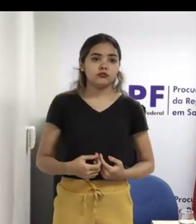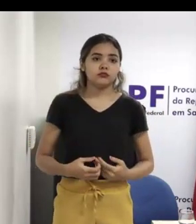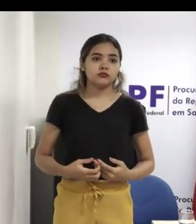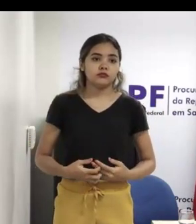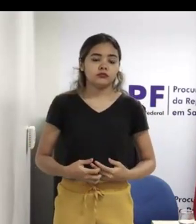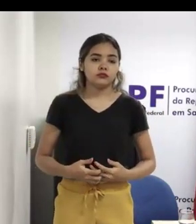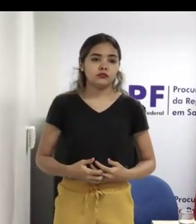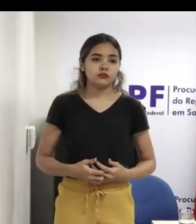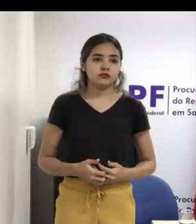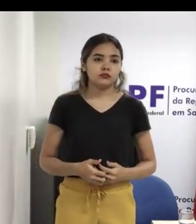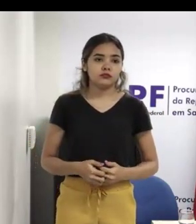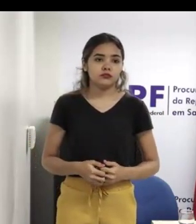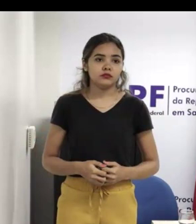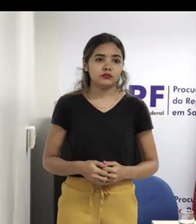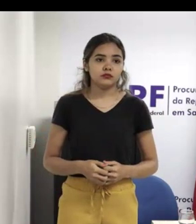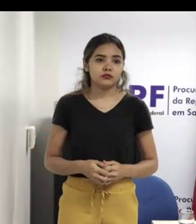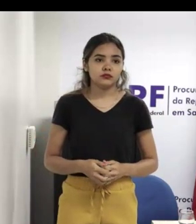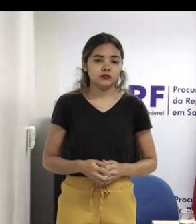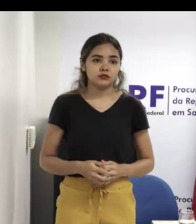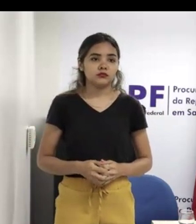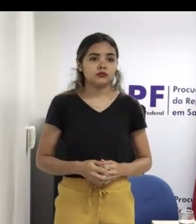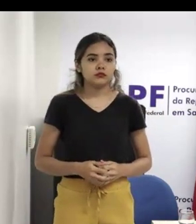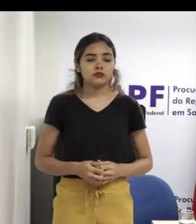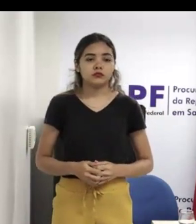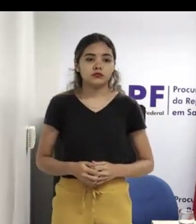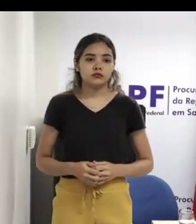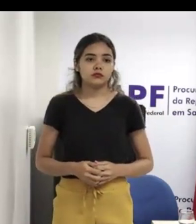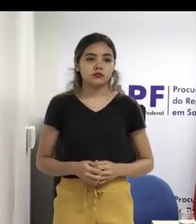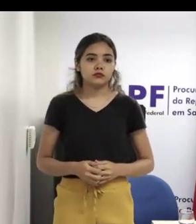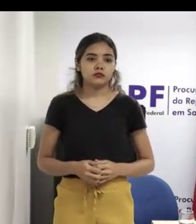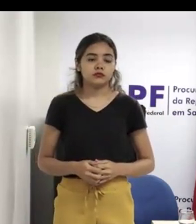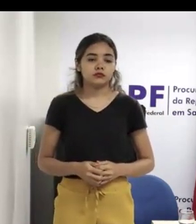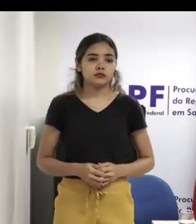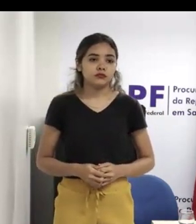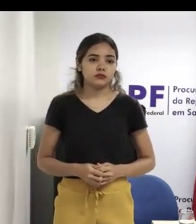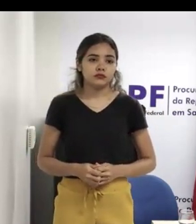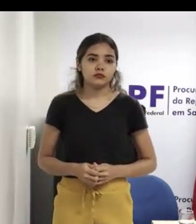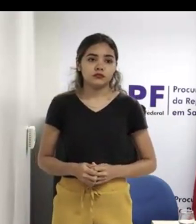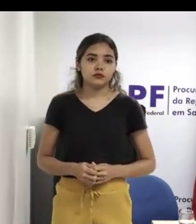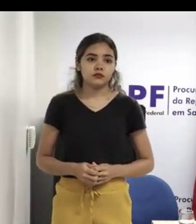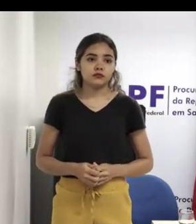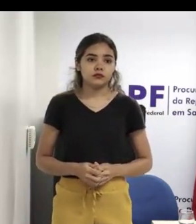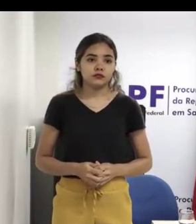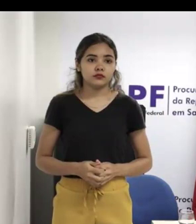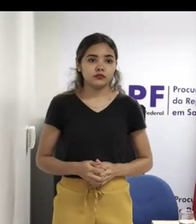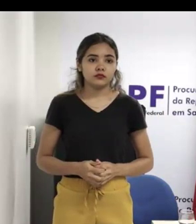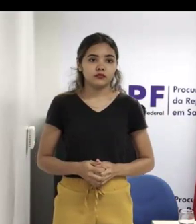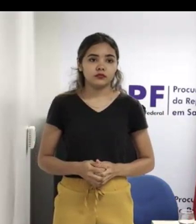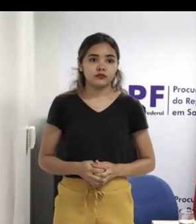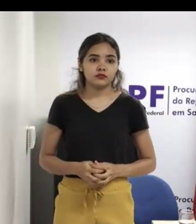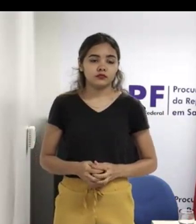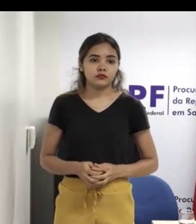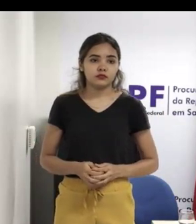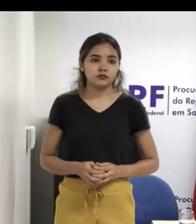Endo violências e a mãe por questões de de de vulnerabilidade emocional ou financeira Dependência em vários fatores